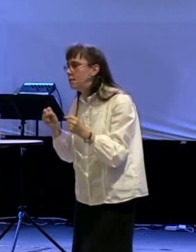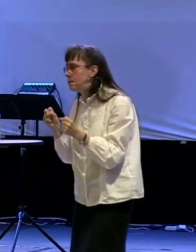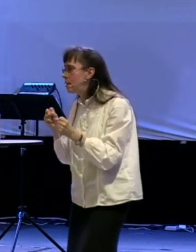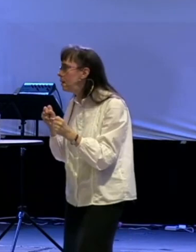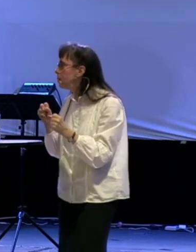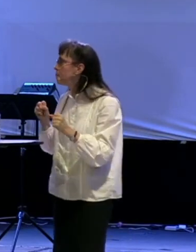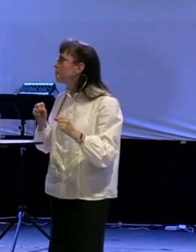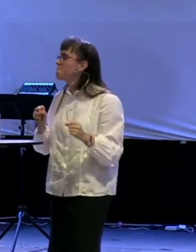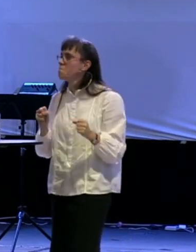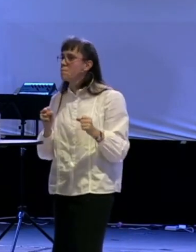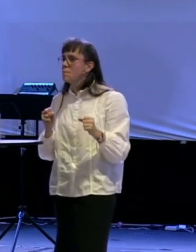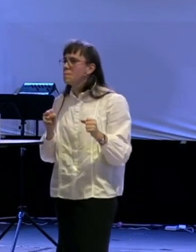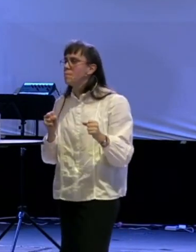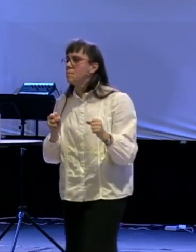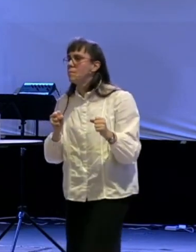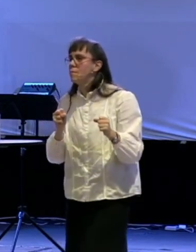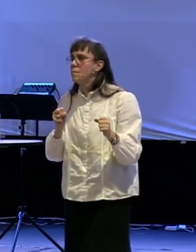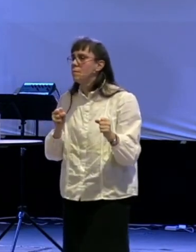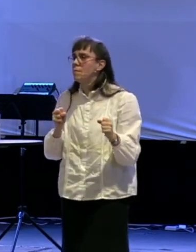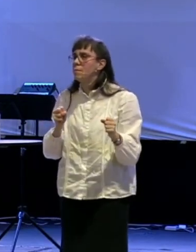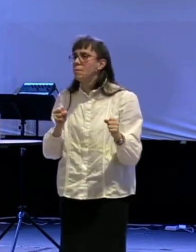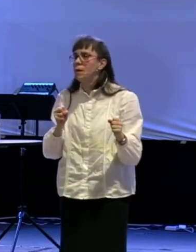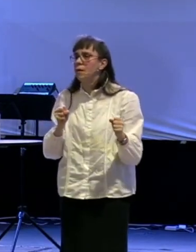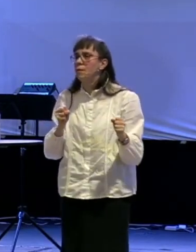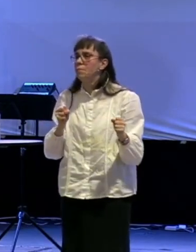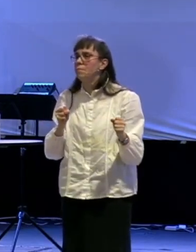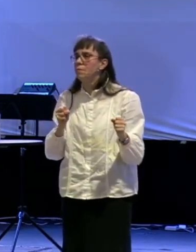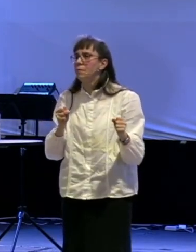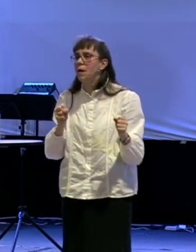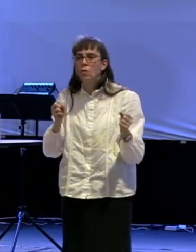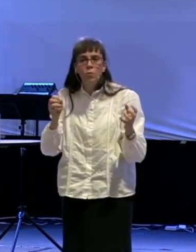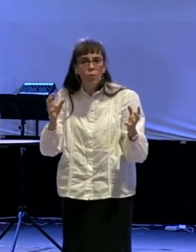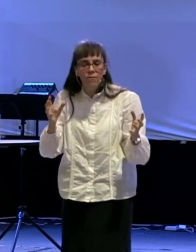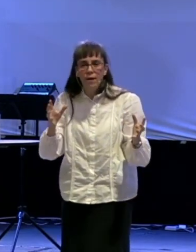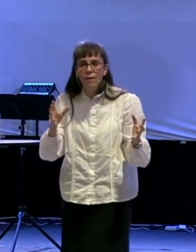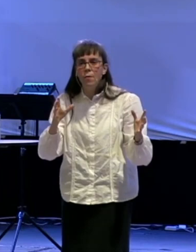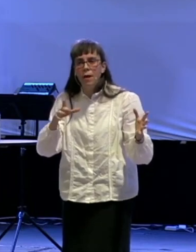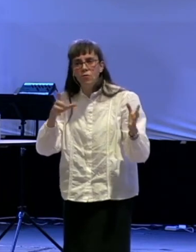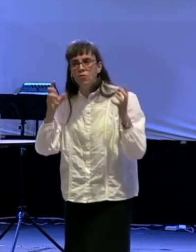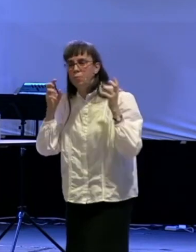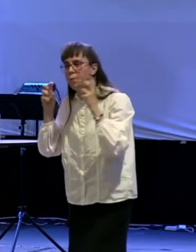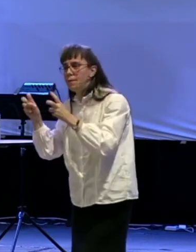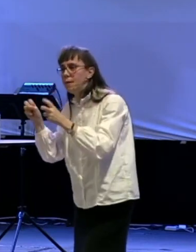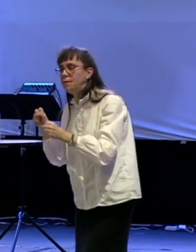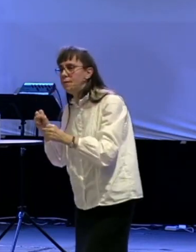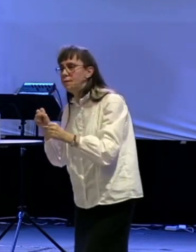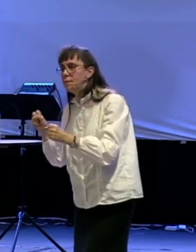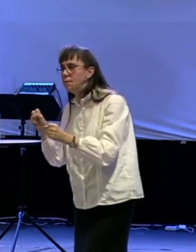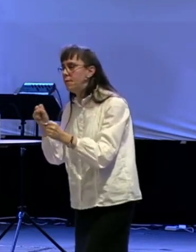Dieu ne pouvait-il pas empêcher que l'on crache sur son fils? Quelle humiliation! Mais quelle humiliation!